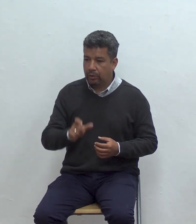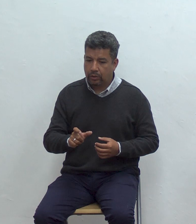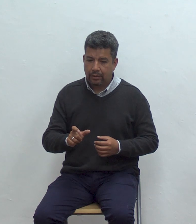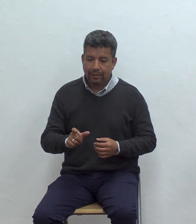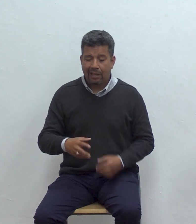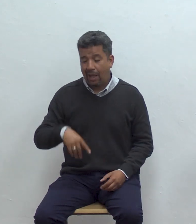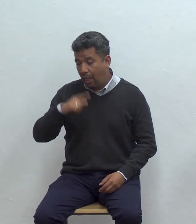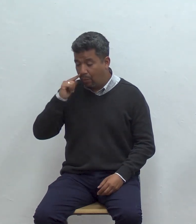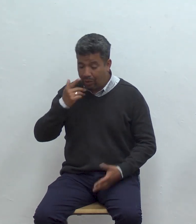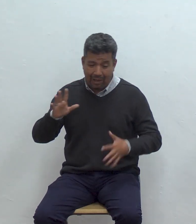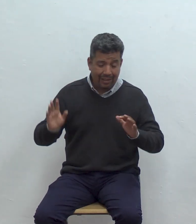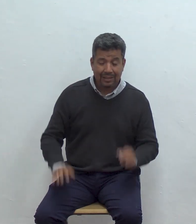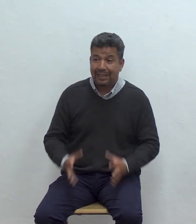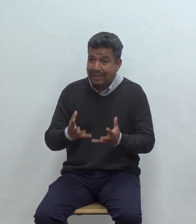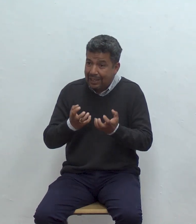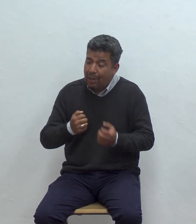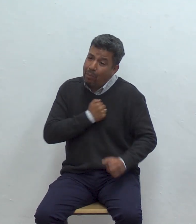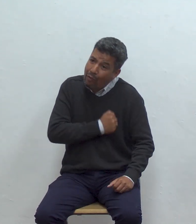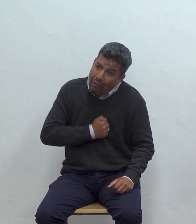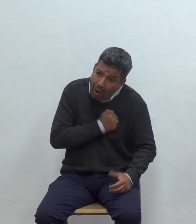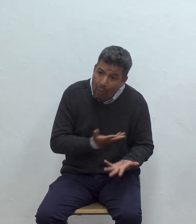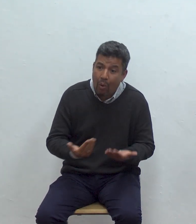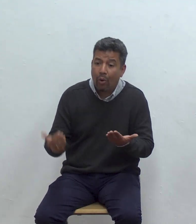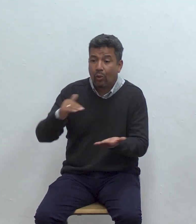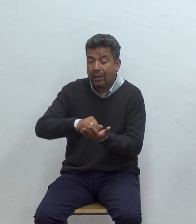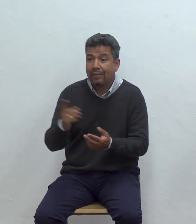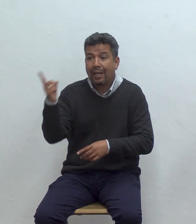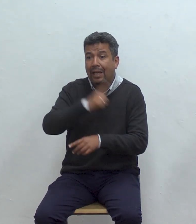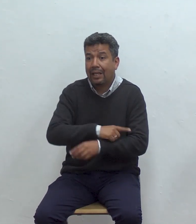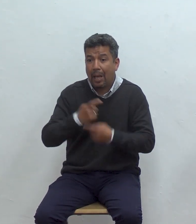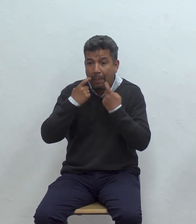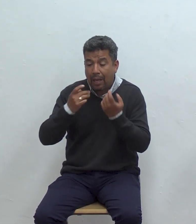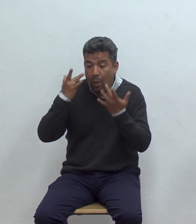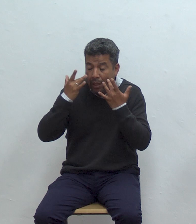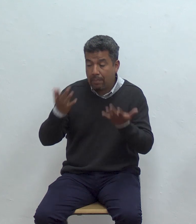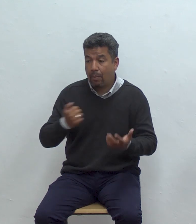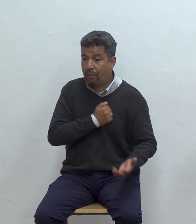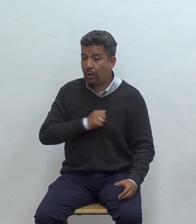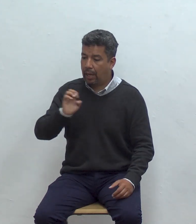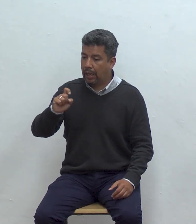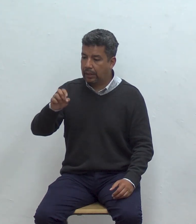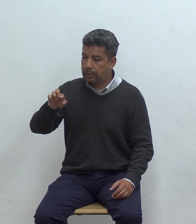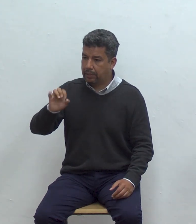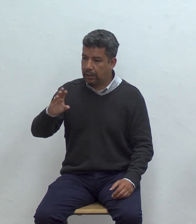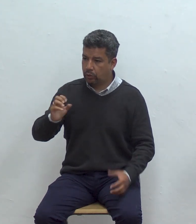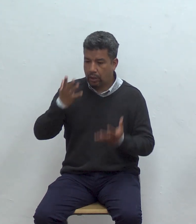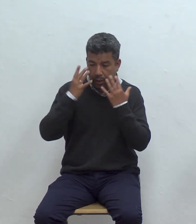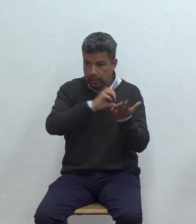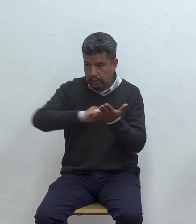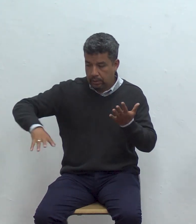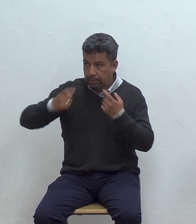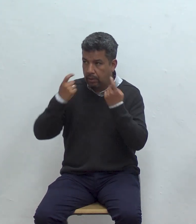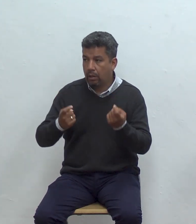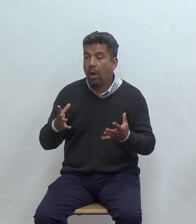ya harto y anhelando que por favor comience el día de la expiación. Y llegaba el día de la expiación. Ay,